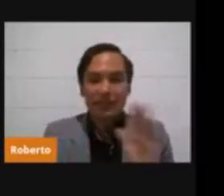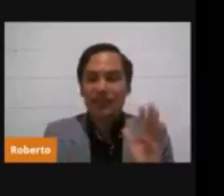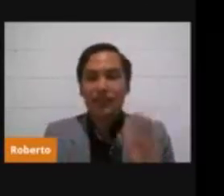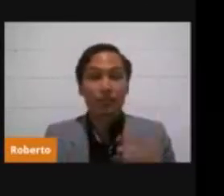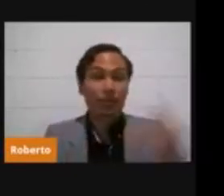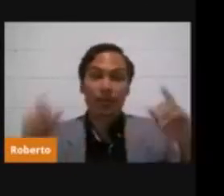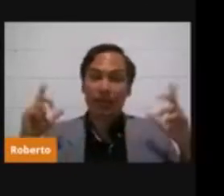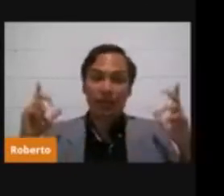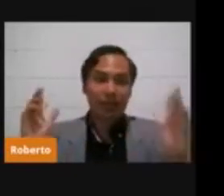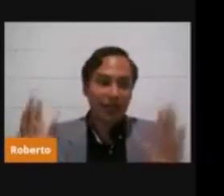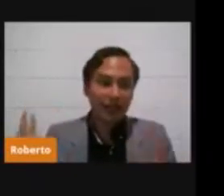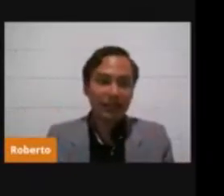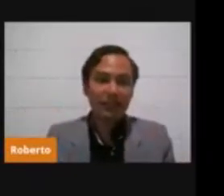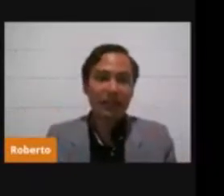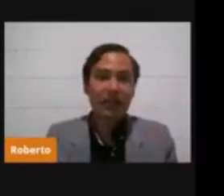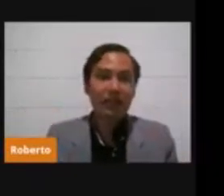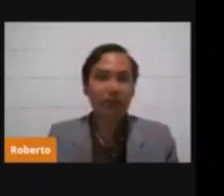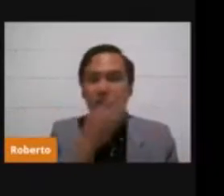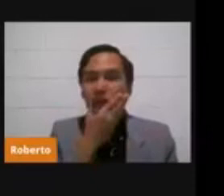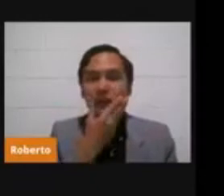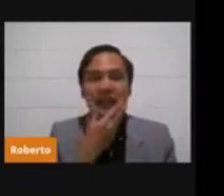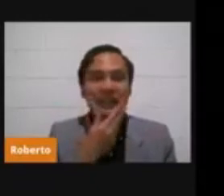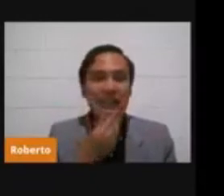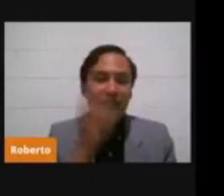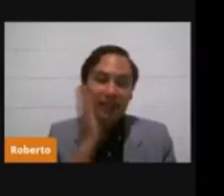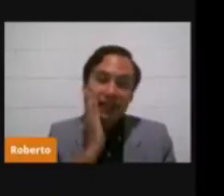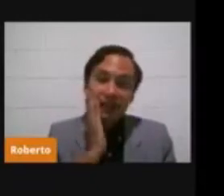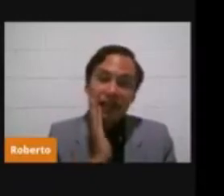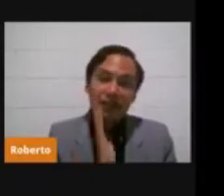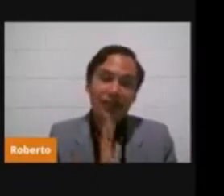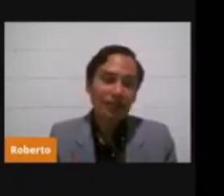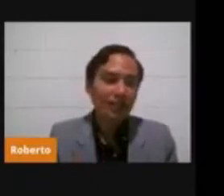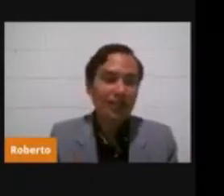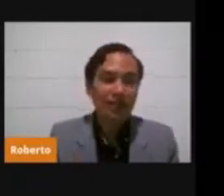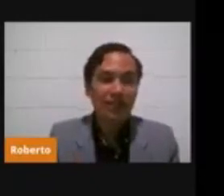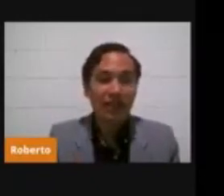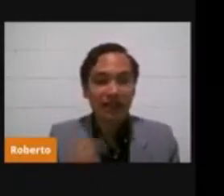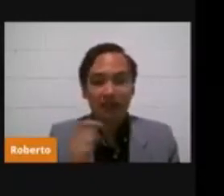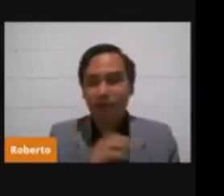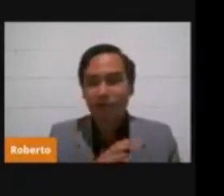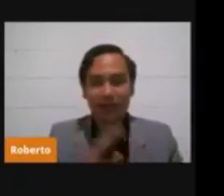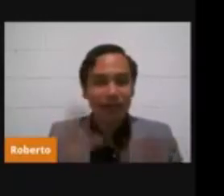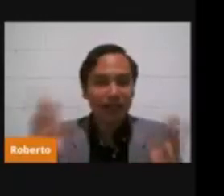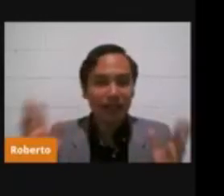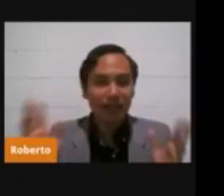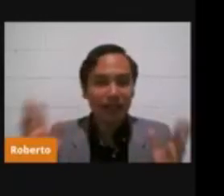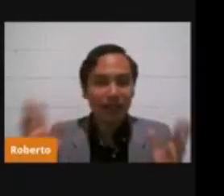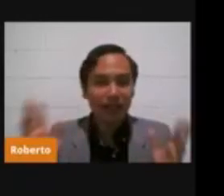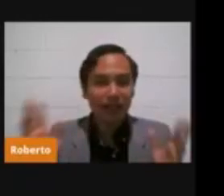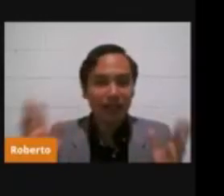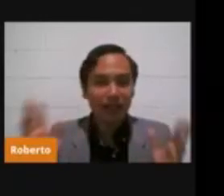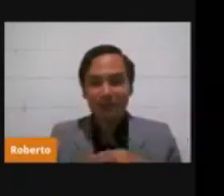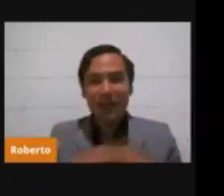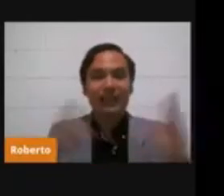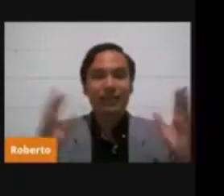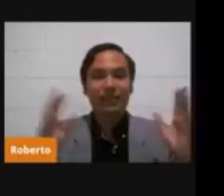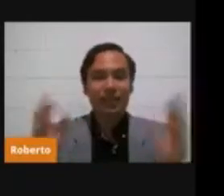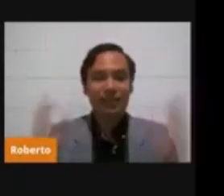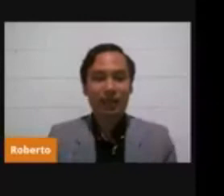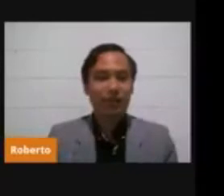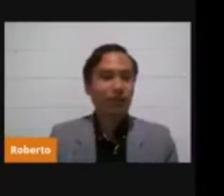diferencias físicas, unos las orejas más grandes, algunos no nos crece para nada barba, nos hemos echado sábila, nos hemos rasurado,